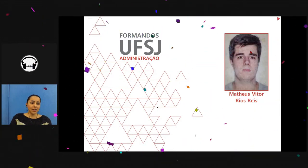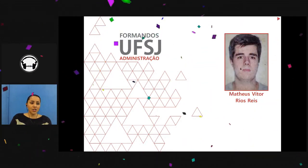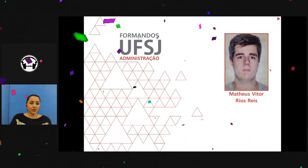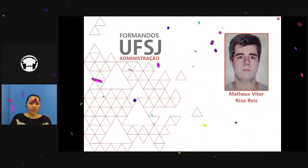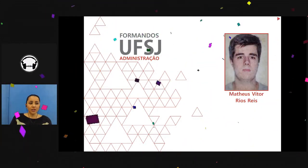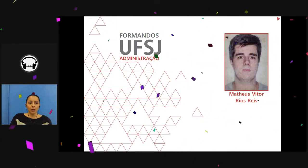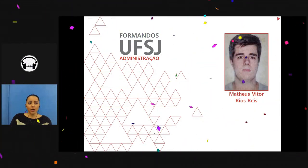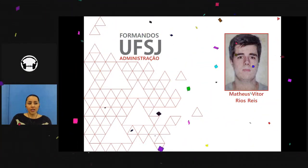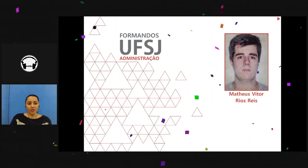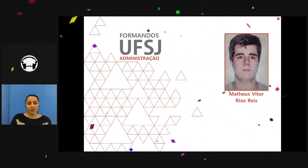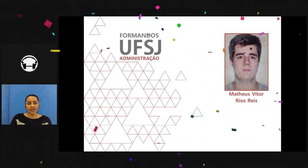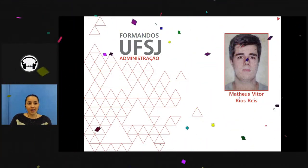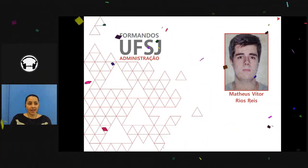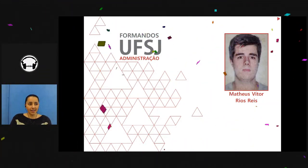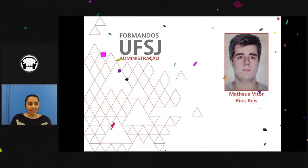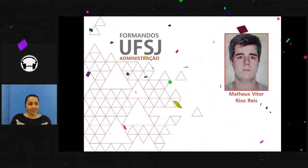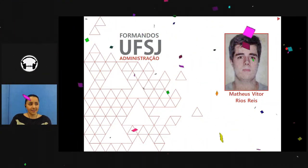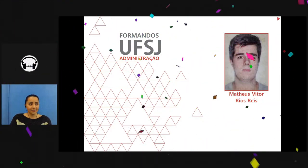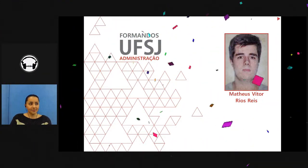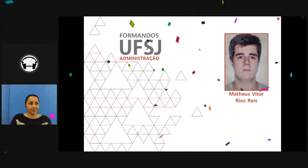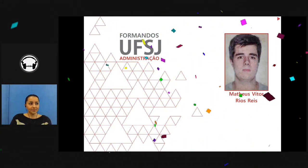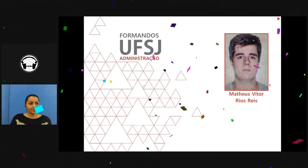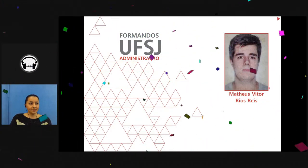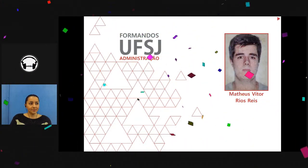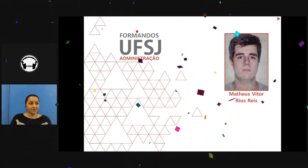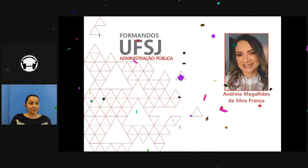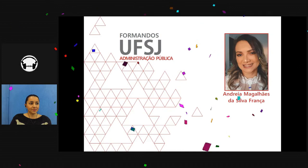e Matheus Vitor Rios Reis.